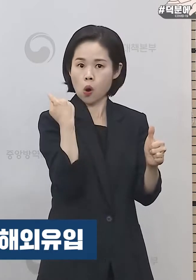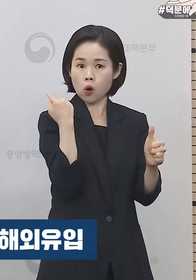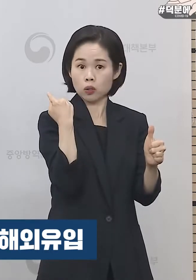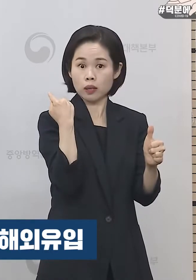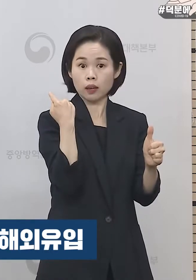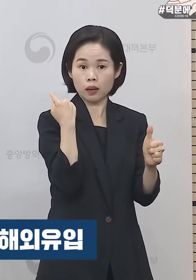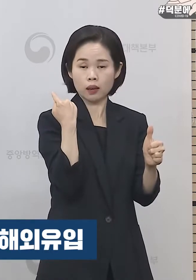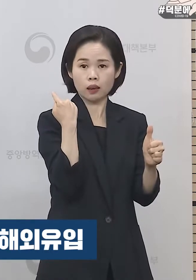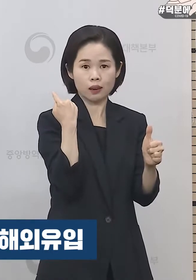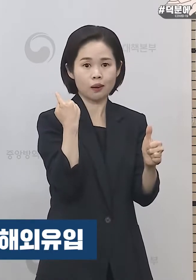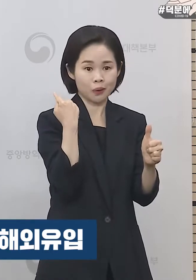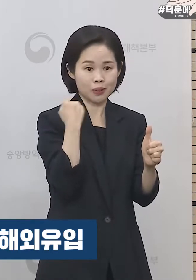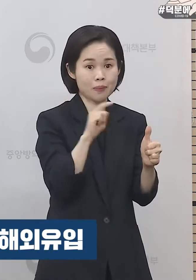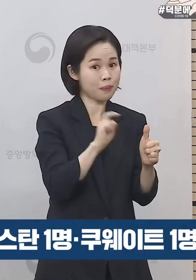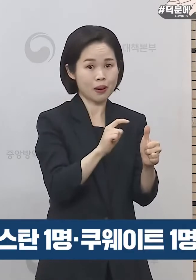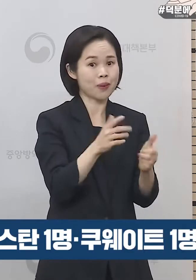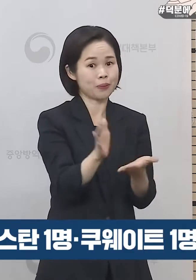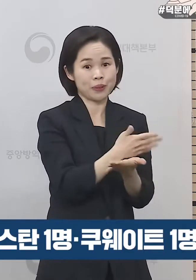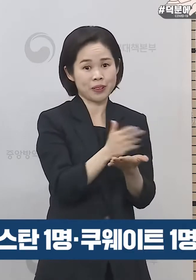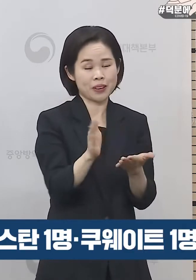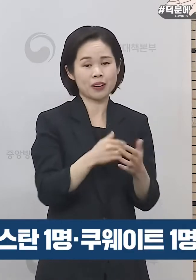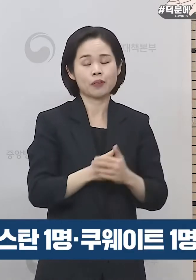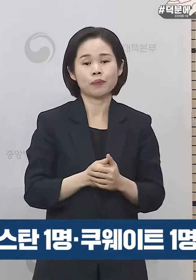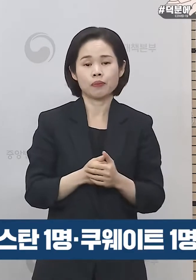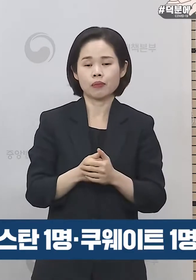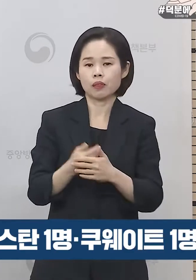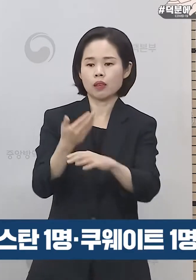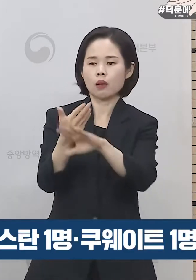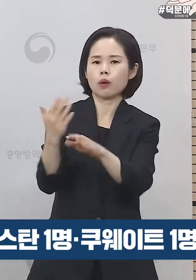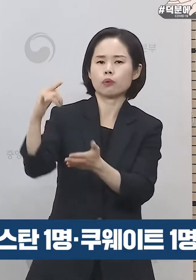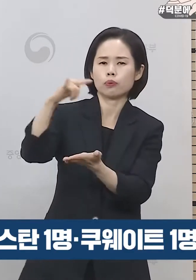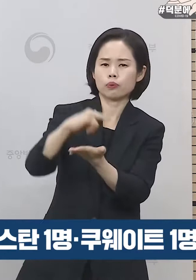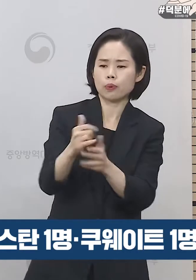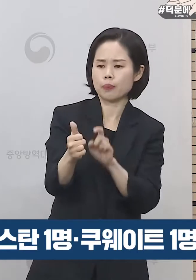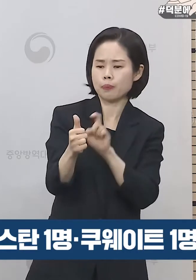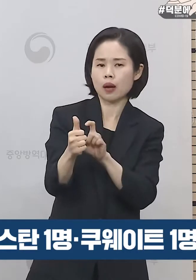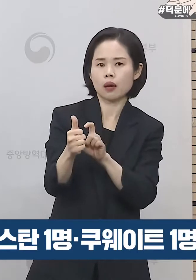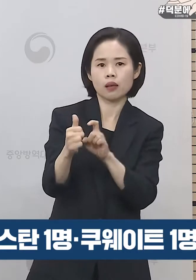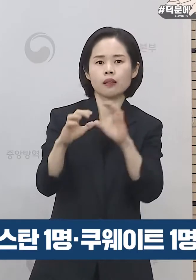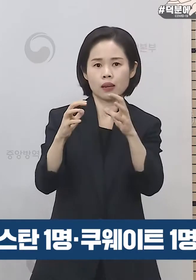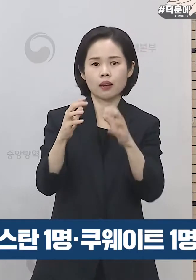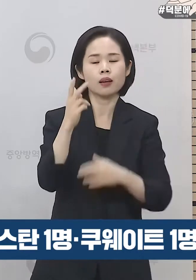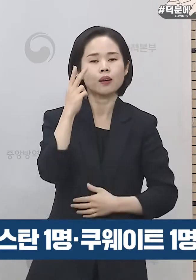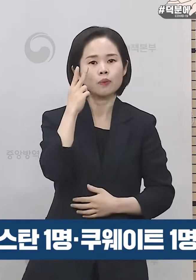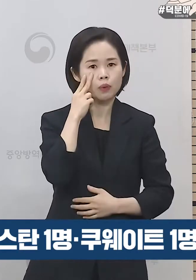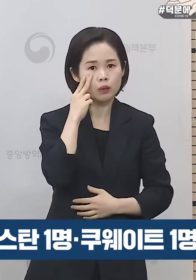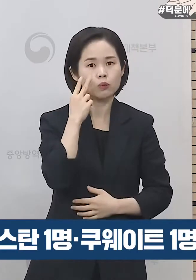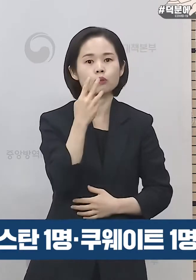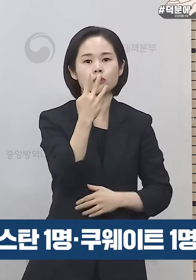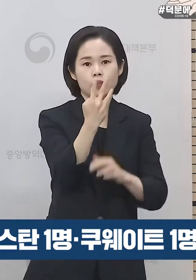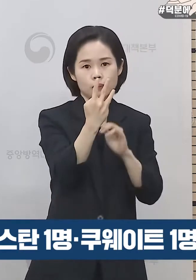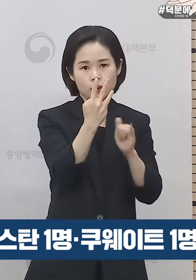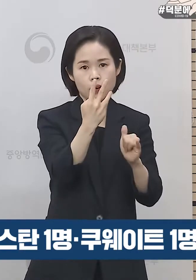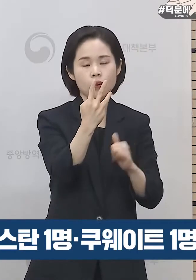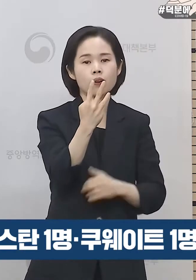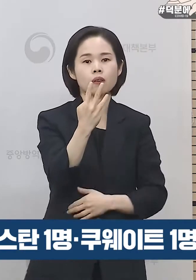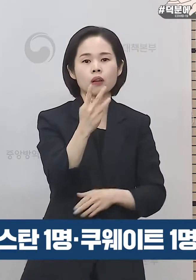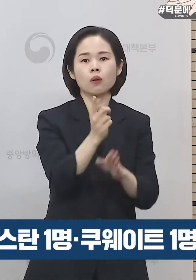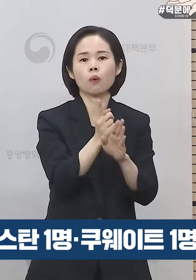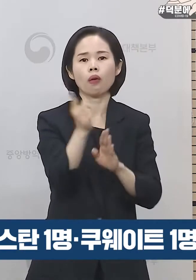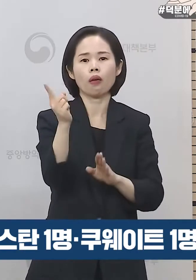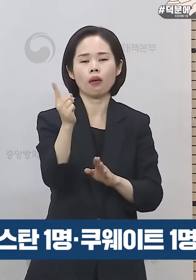사례에서는 없었습니다 해외 유입된 사례에 유입 국가는 미주지역 이 세 명